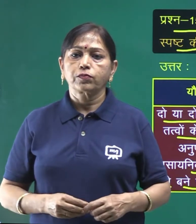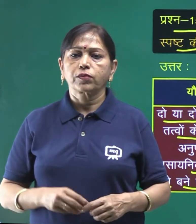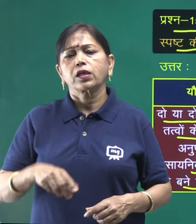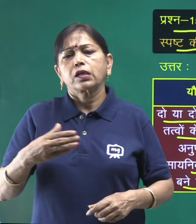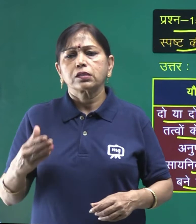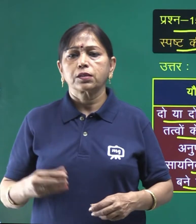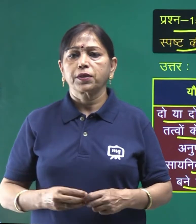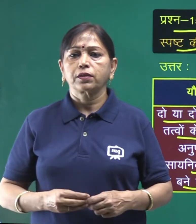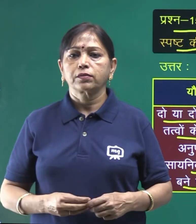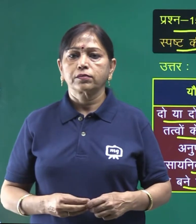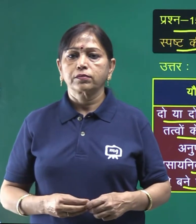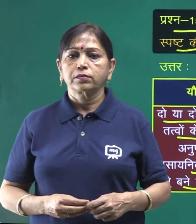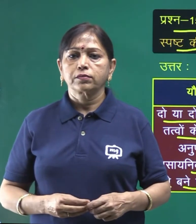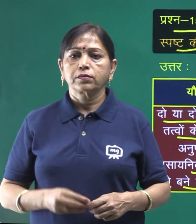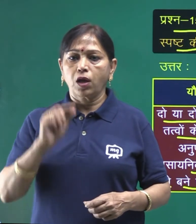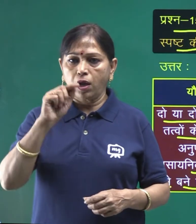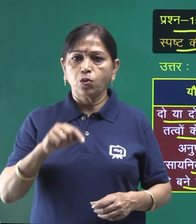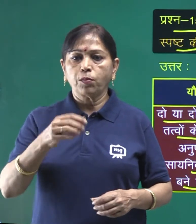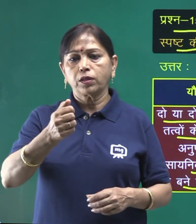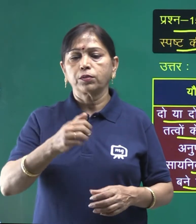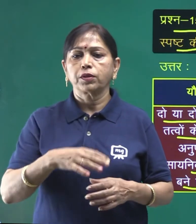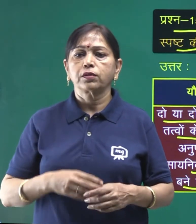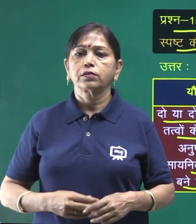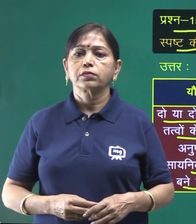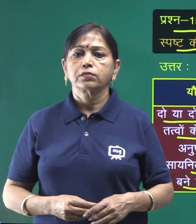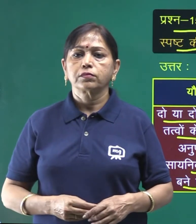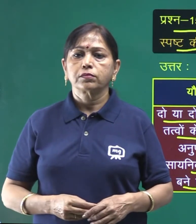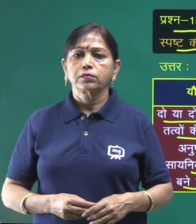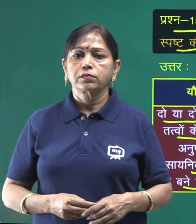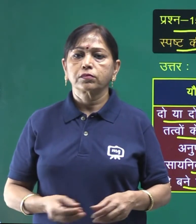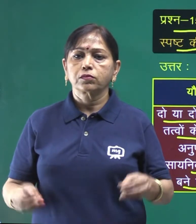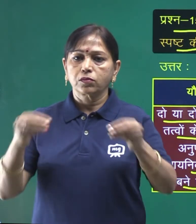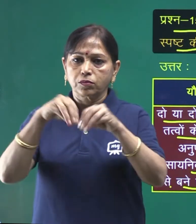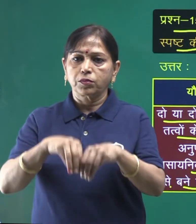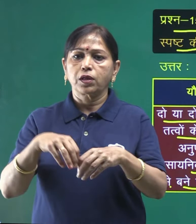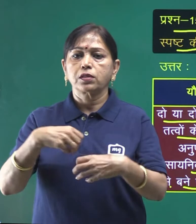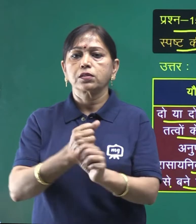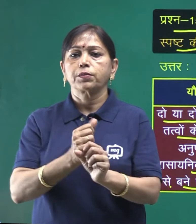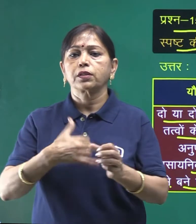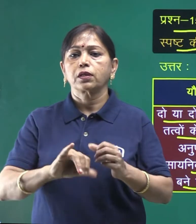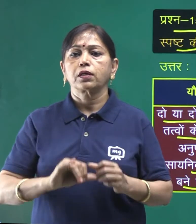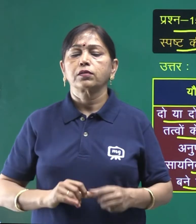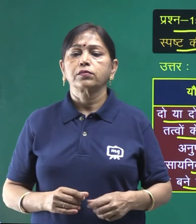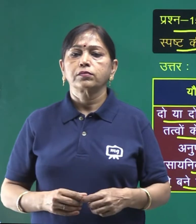किसी भी अनुपात में मिलाने से बनते हैं।